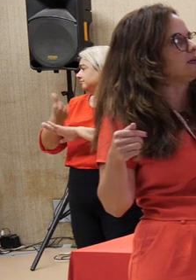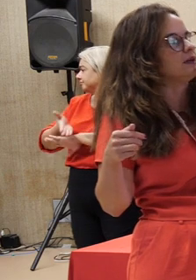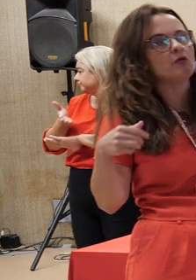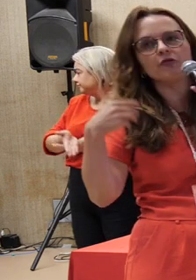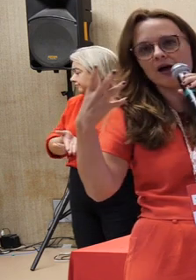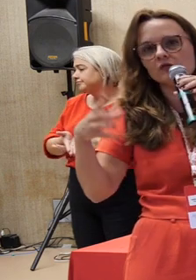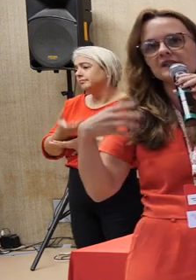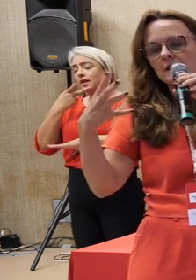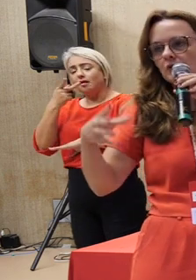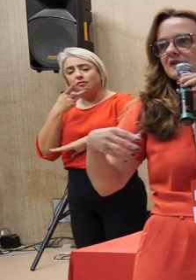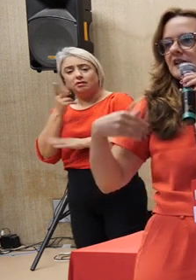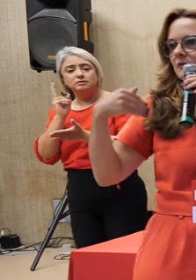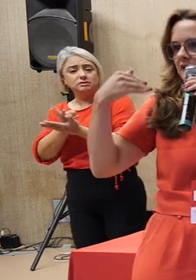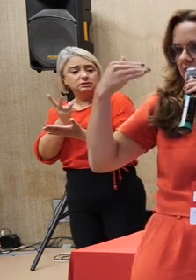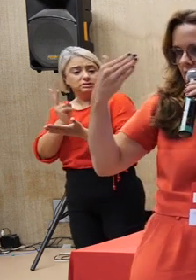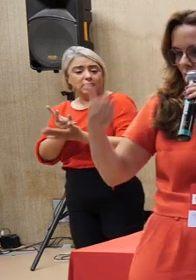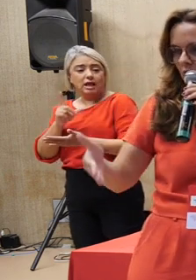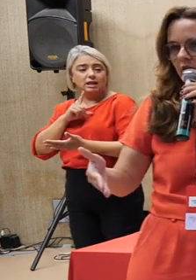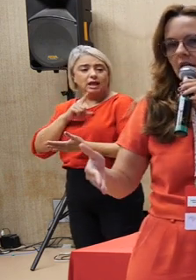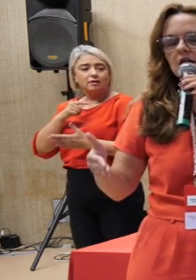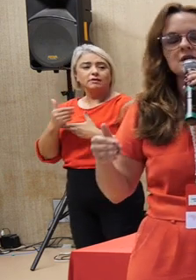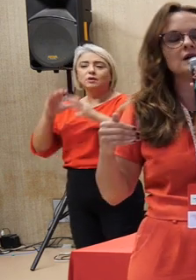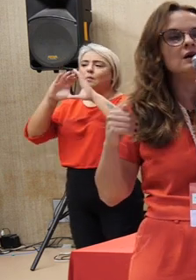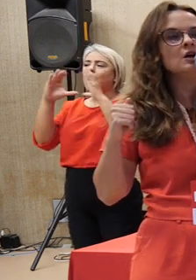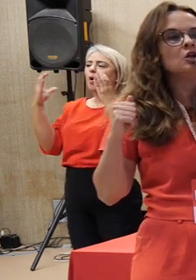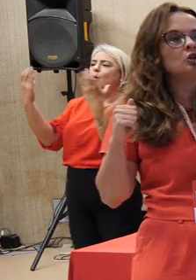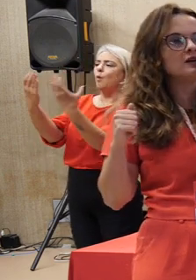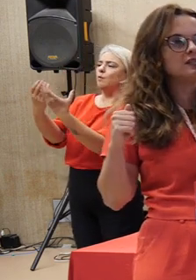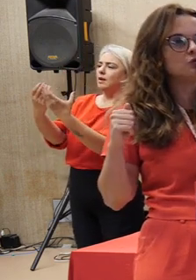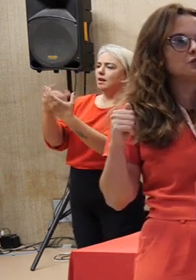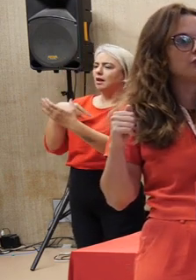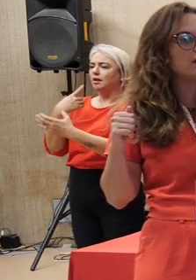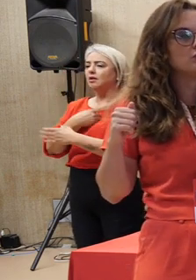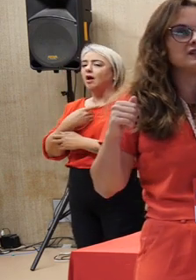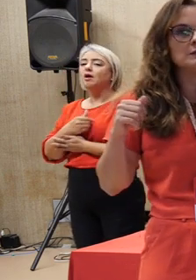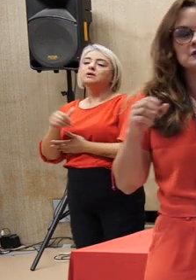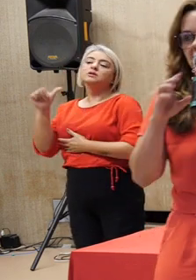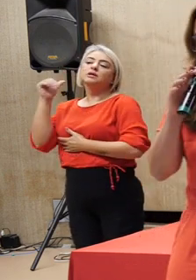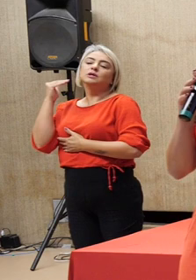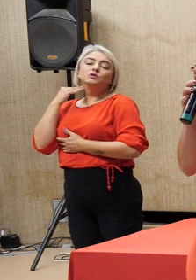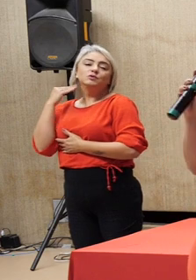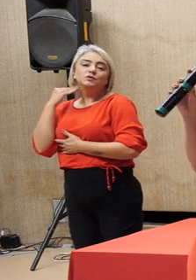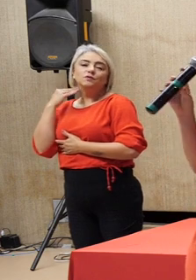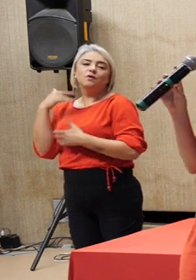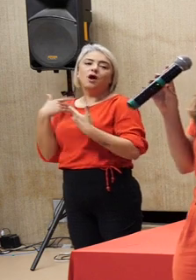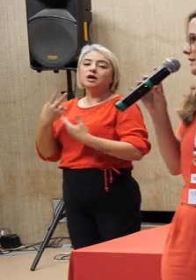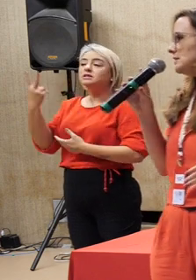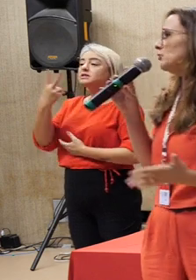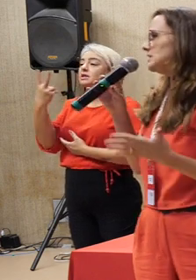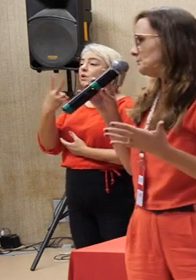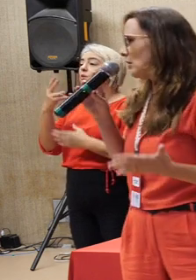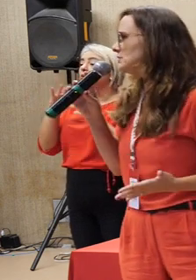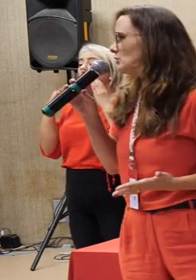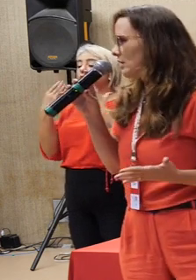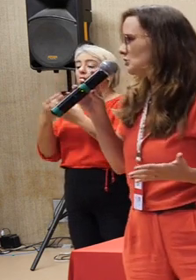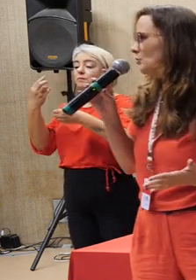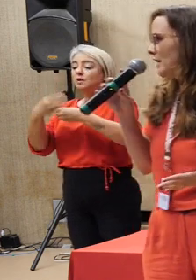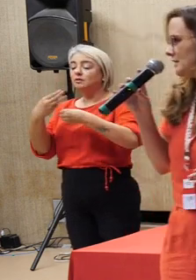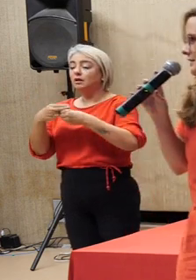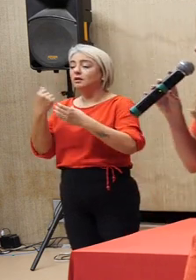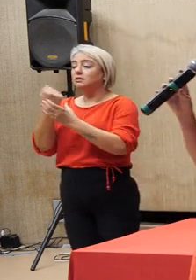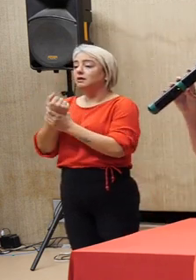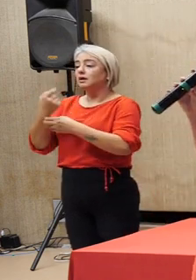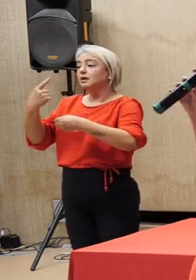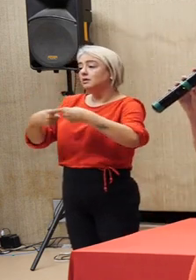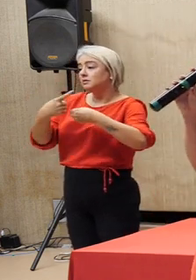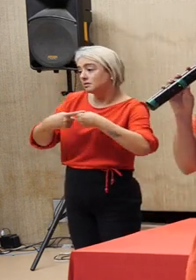que eu falo sempre, nós temos que fazer uma conferência. Nós, em Juiz de Fora, conseguimos fazer a segunda Conferência Municipal de Segurança